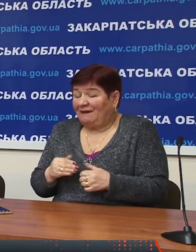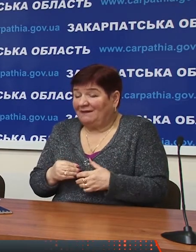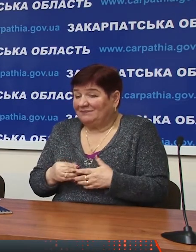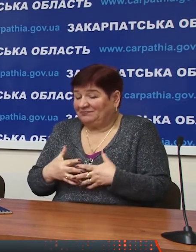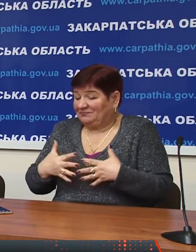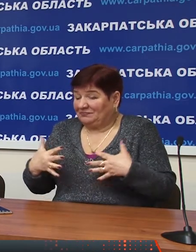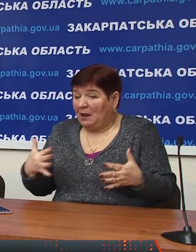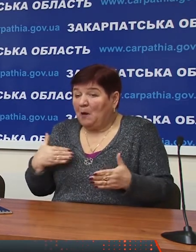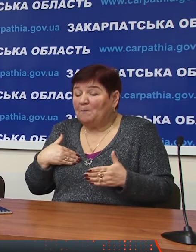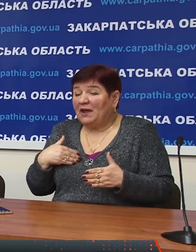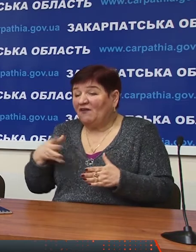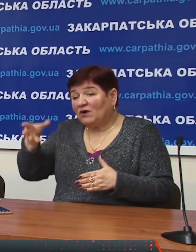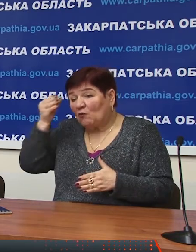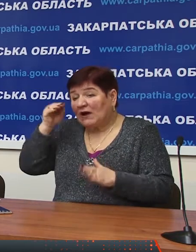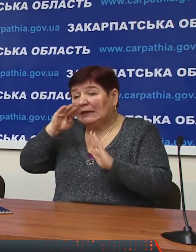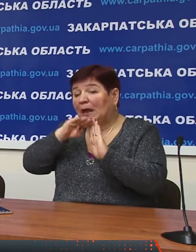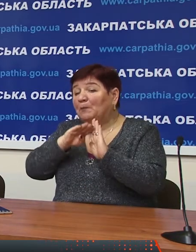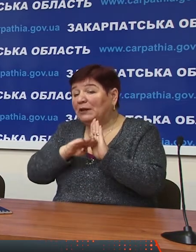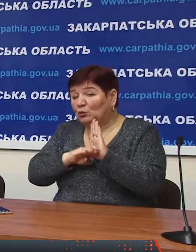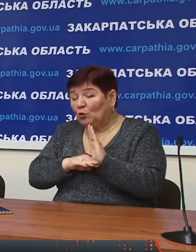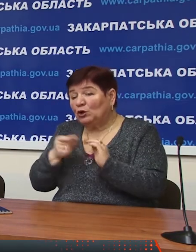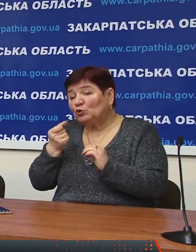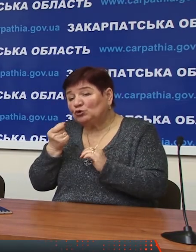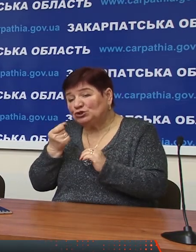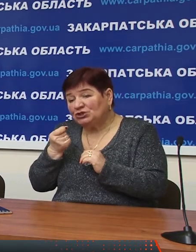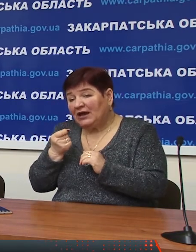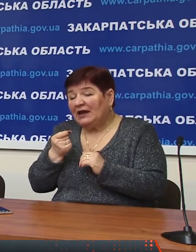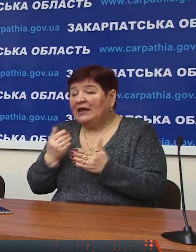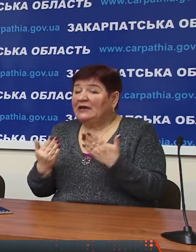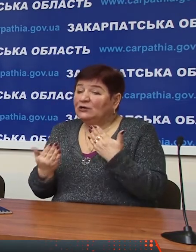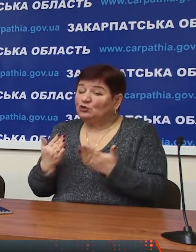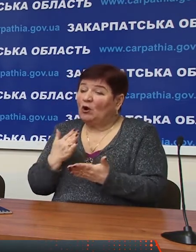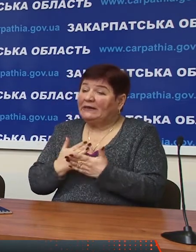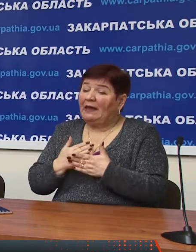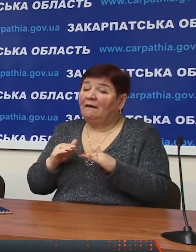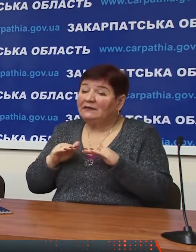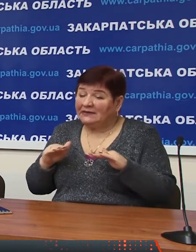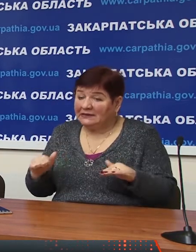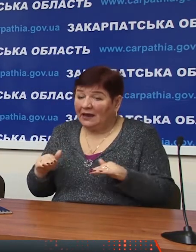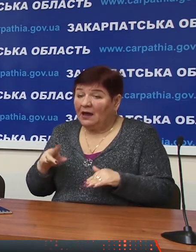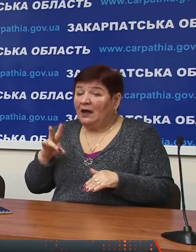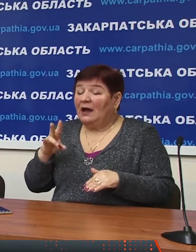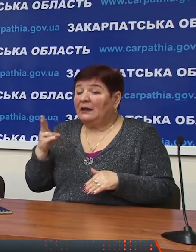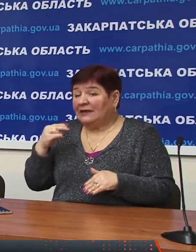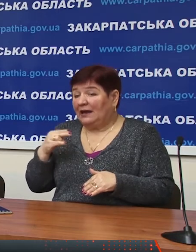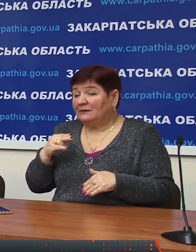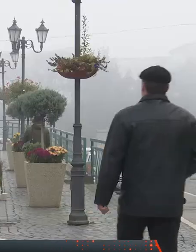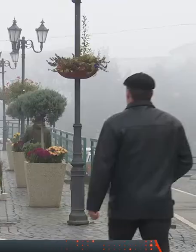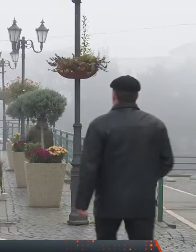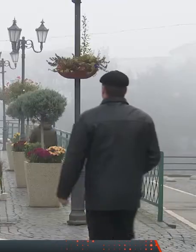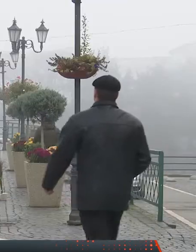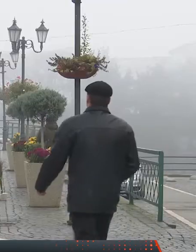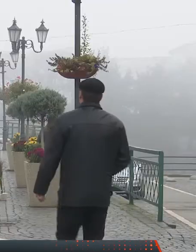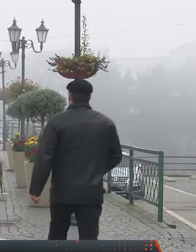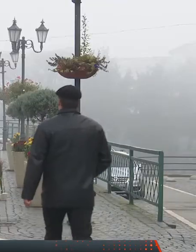врахували меню, щоб я попросив дівчатам трошки скромніше, особливо якщо є там діти, нема питань, але для нормального дорослого населення, щоб трохи зменшили.